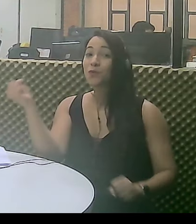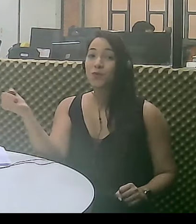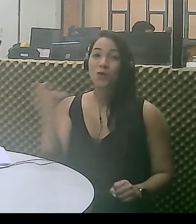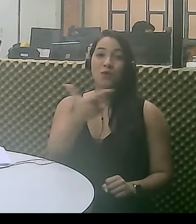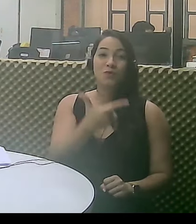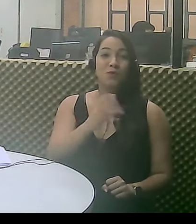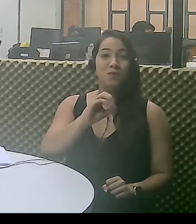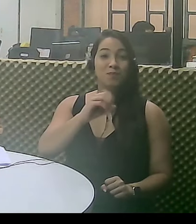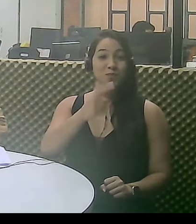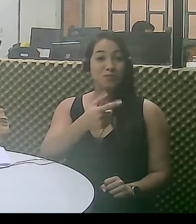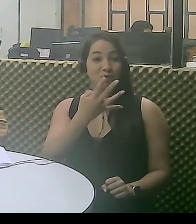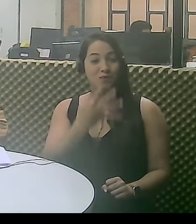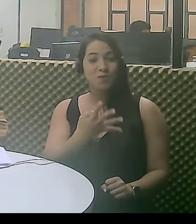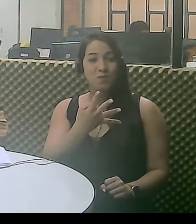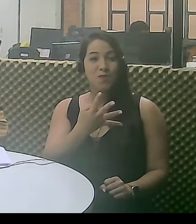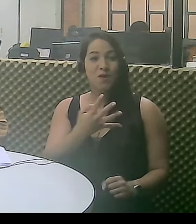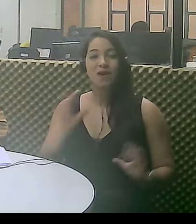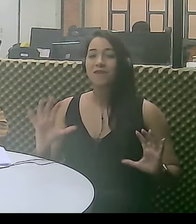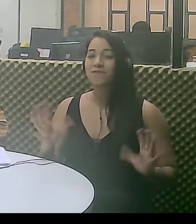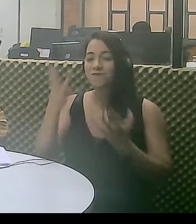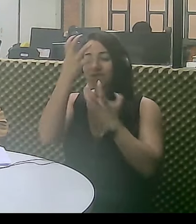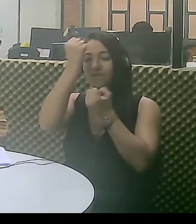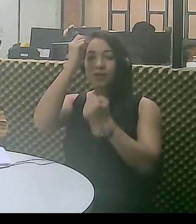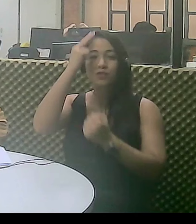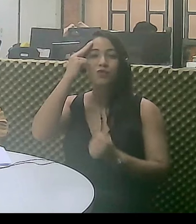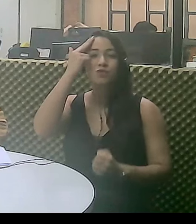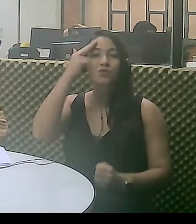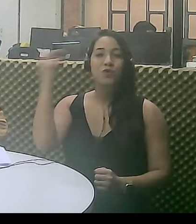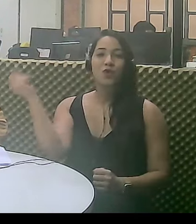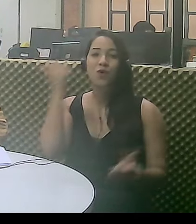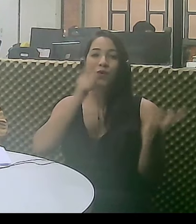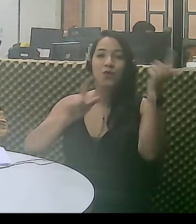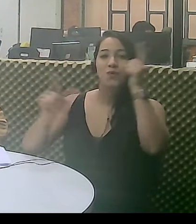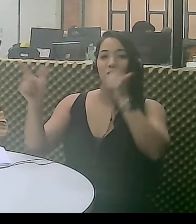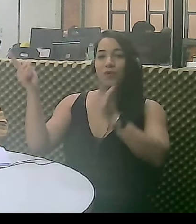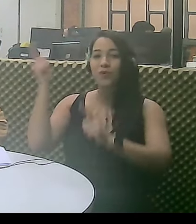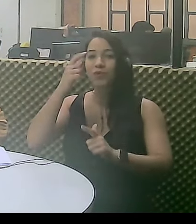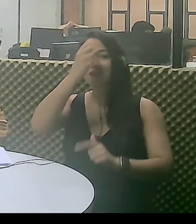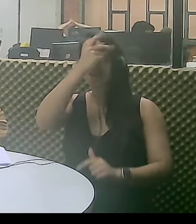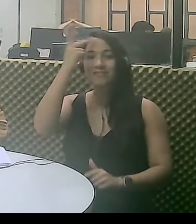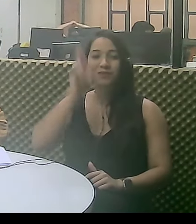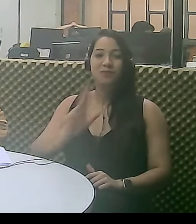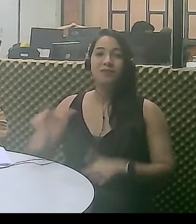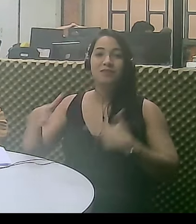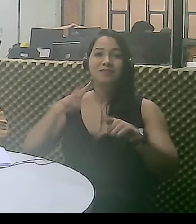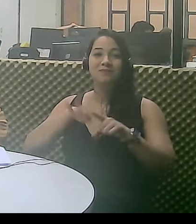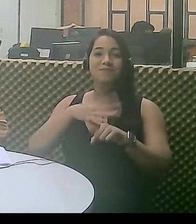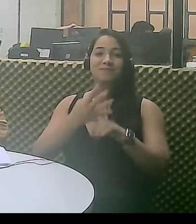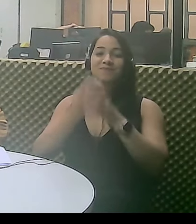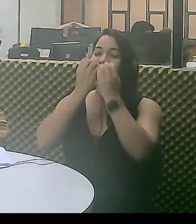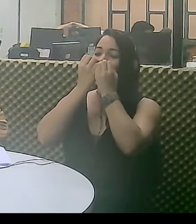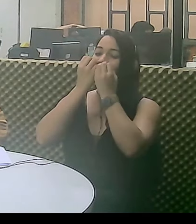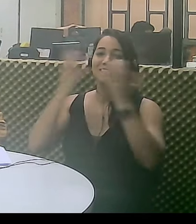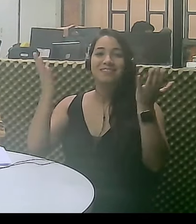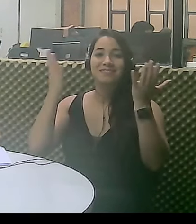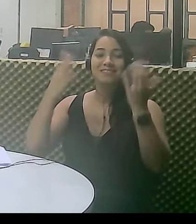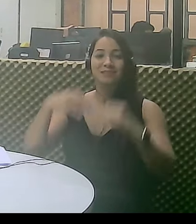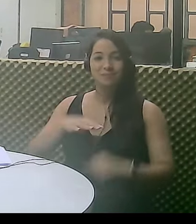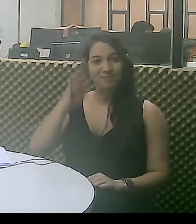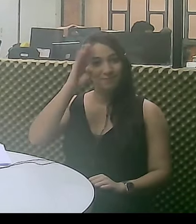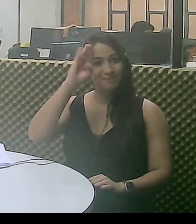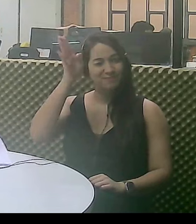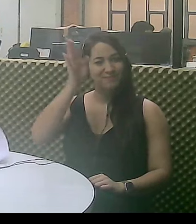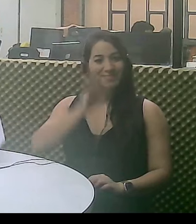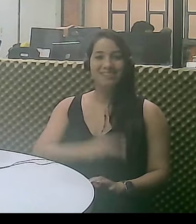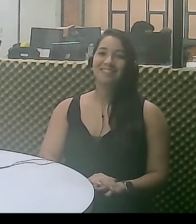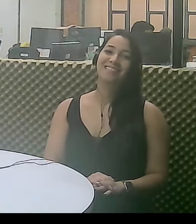que 2024 seja um tempo de fé, sonho e de novas conquistas. Prefeitura de Uberlândia, fazer mais, fazer bem. Até